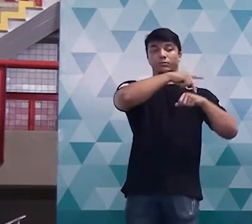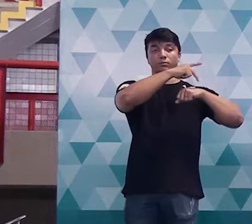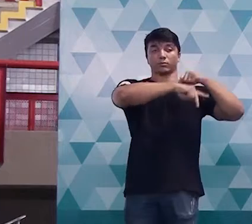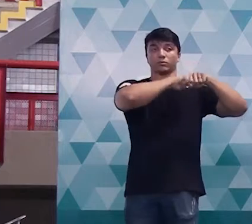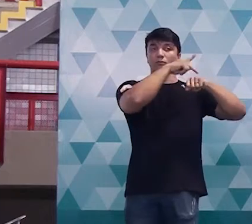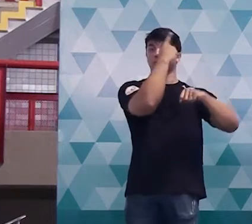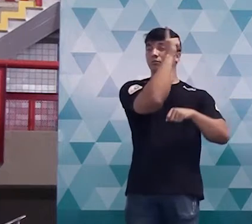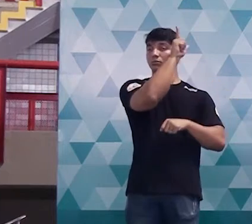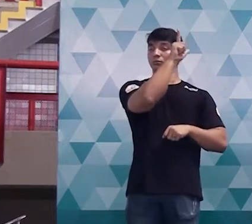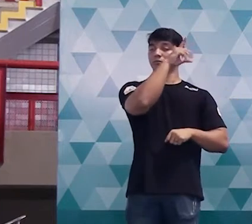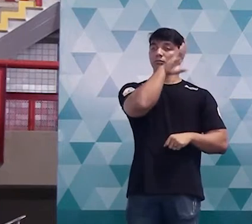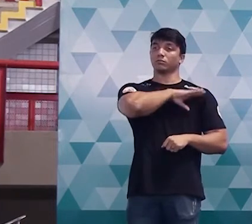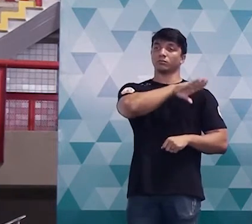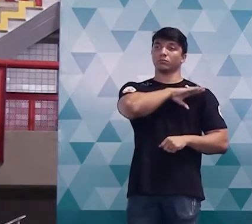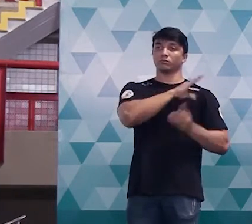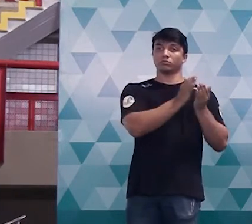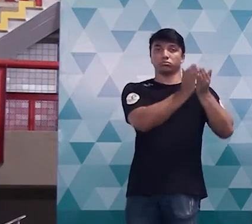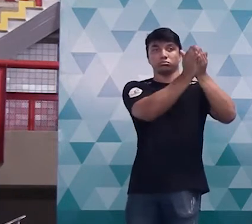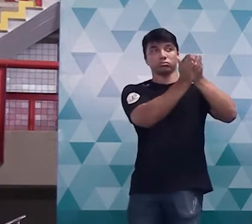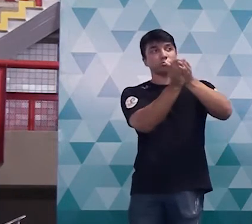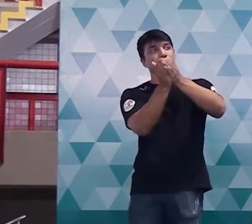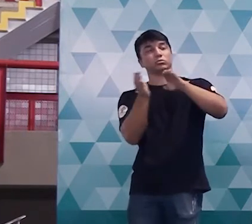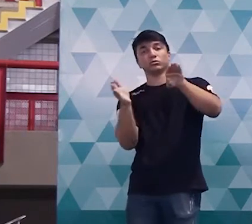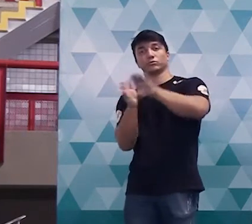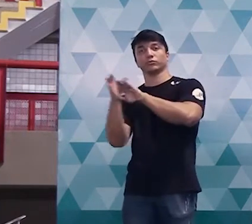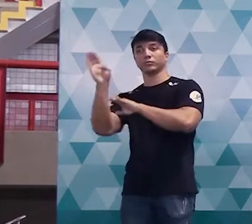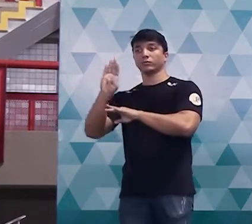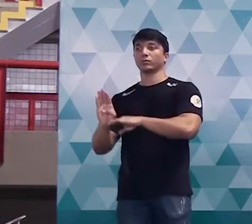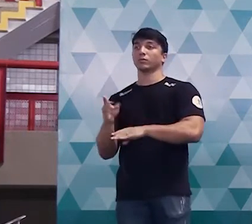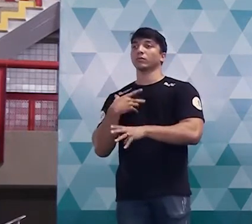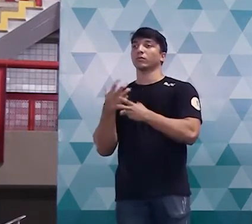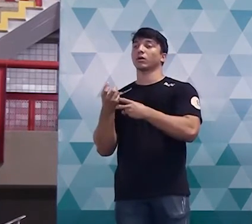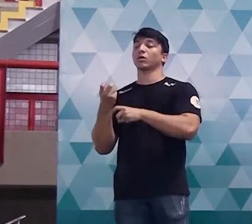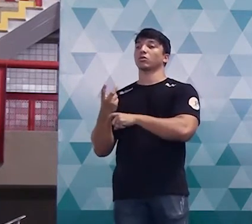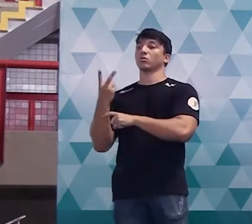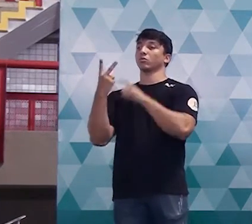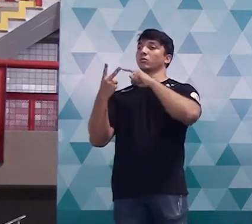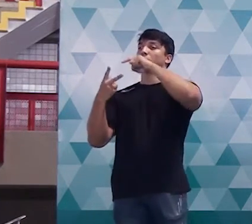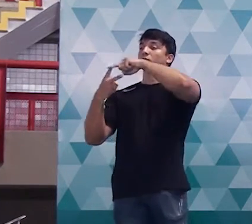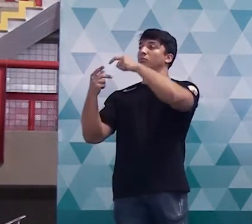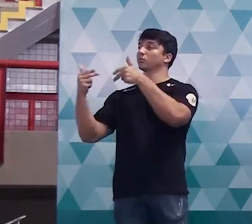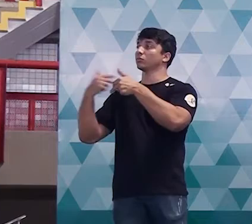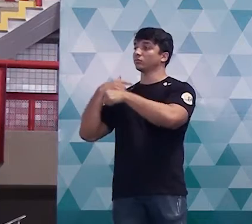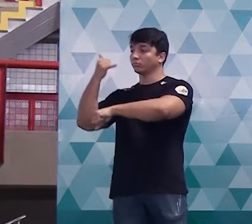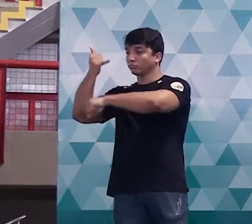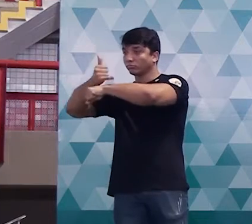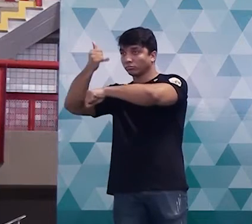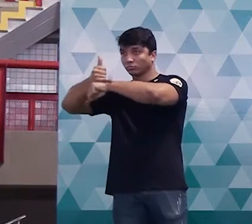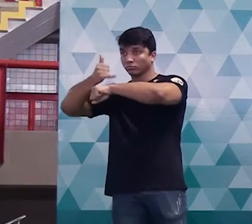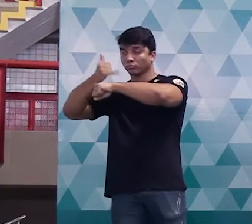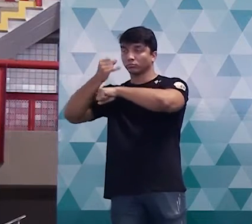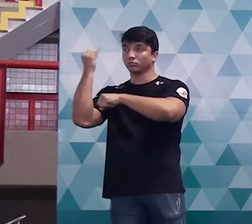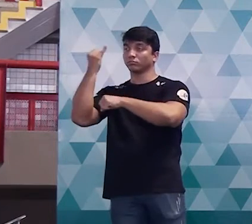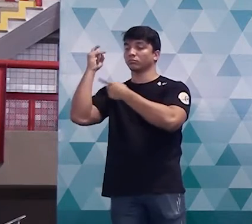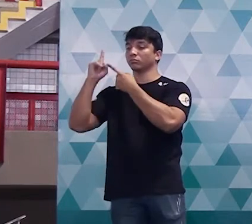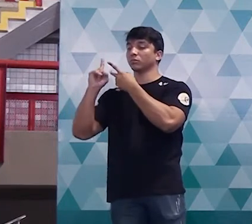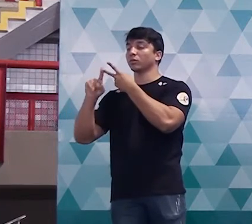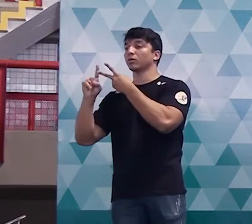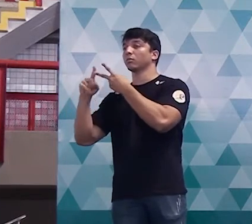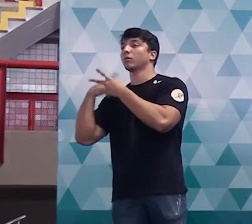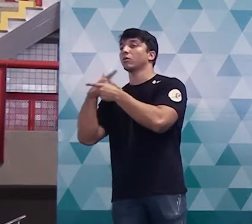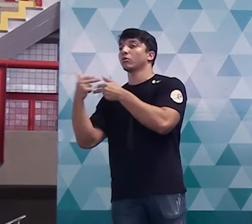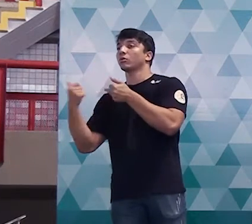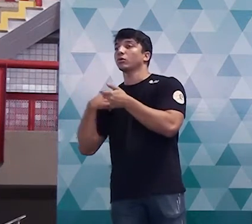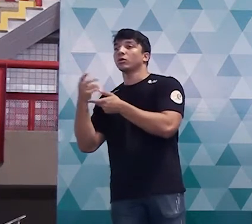nas grandes navegações, os portugueses chegam aqui em busca de duas coisas: metais preciosos e mercado